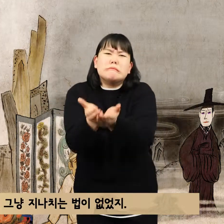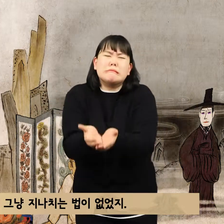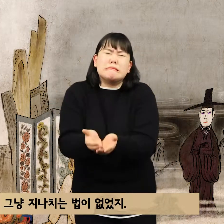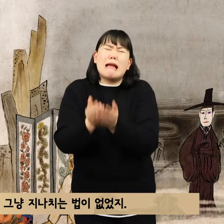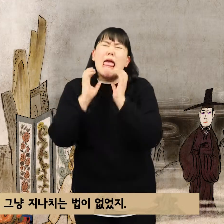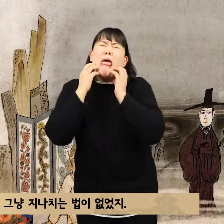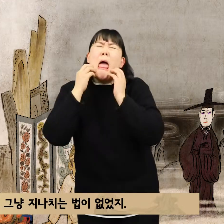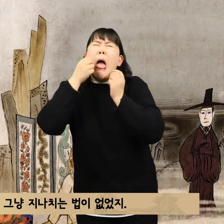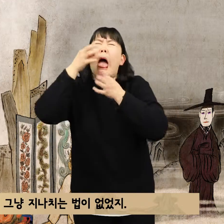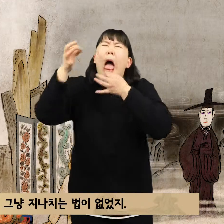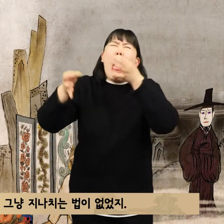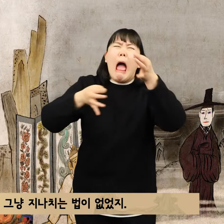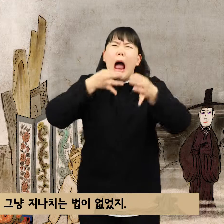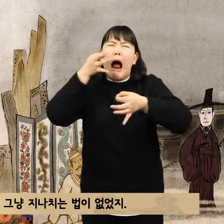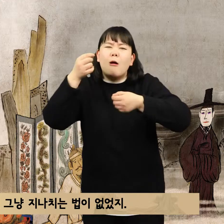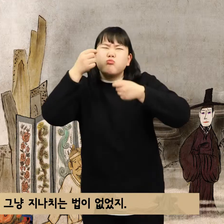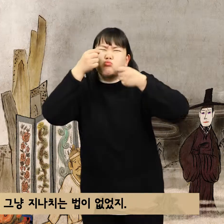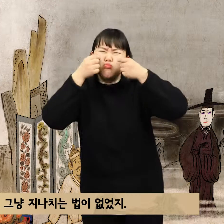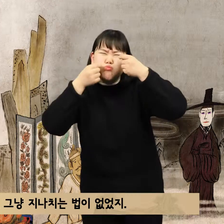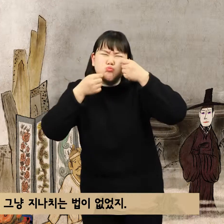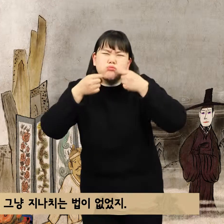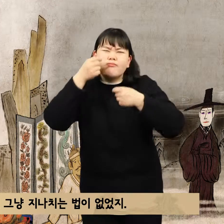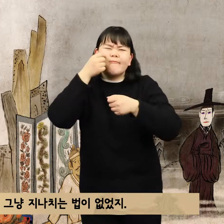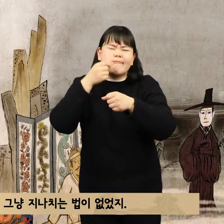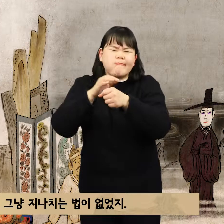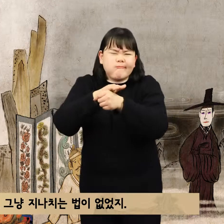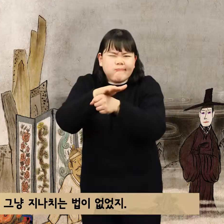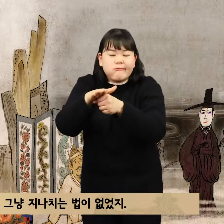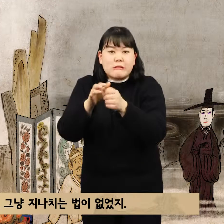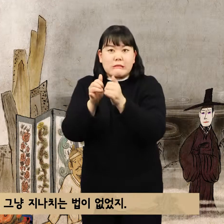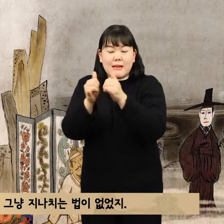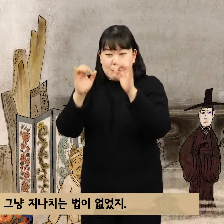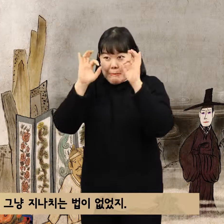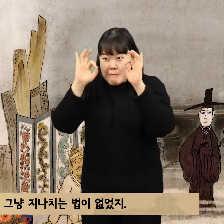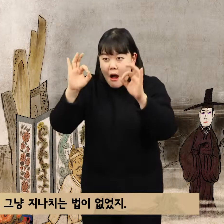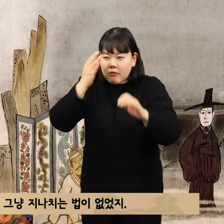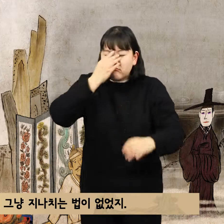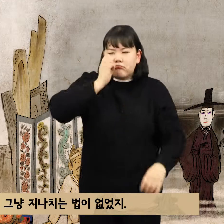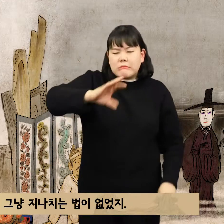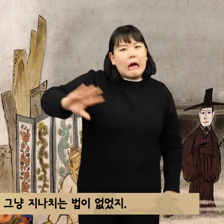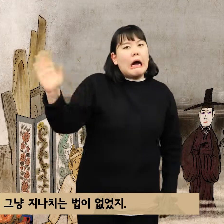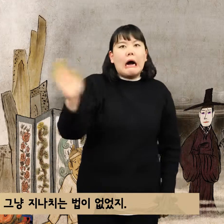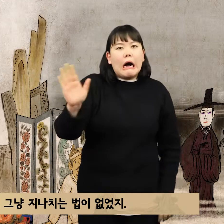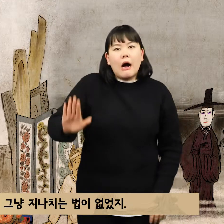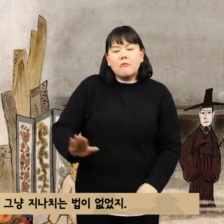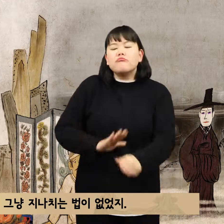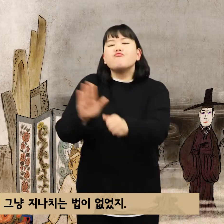불쌍한 사람을 보면 그냥 지나치는 법이 없었지.